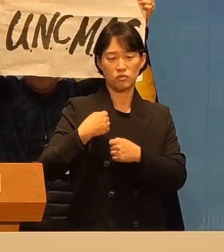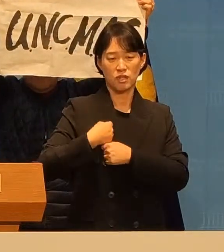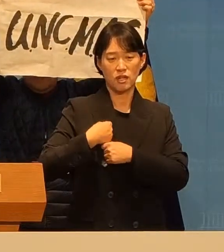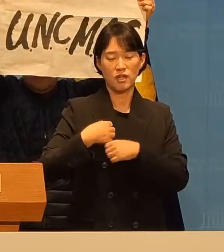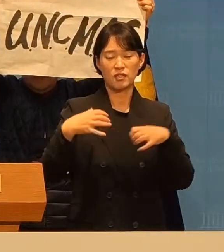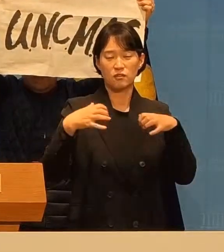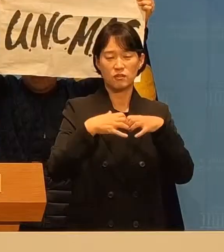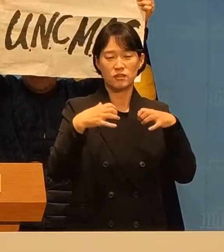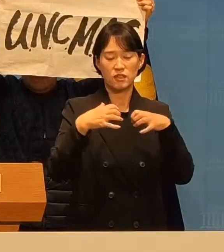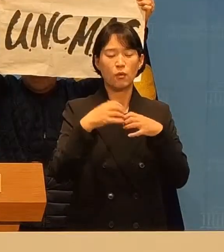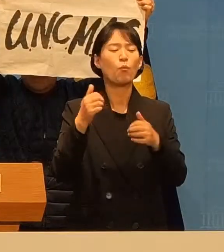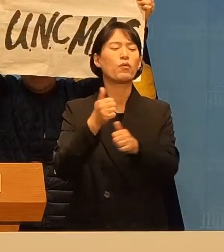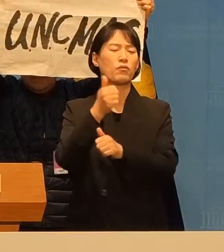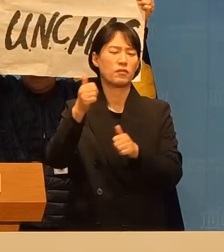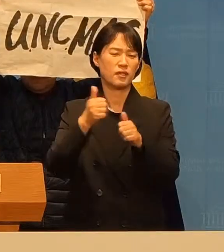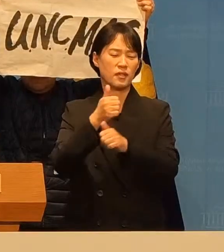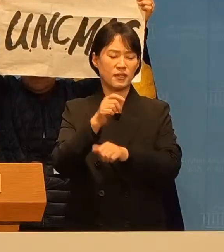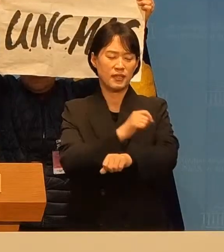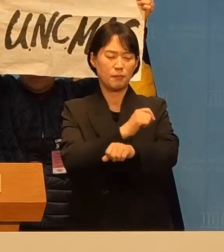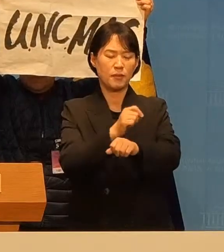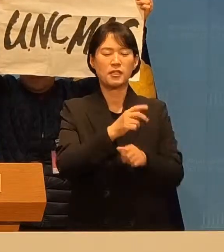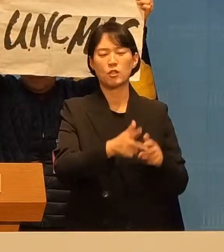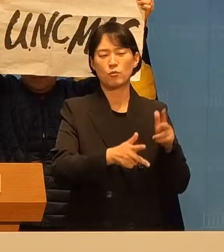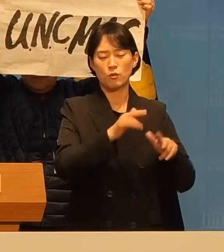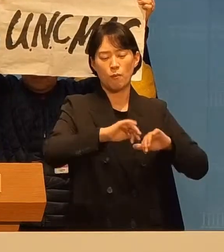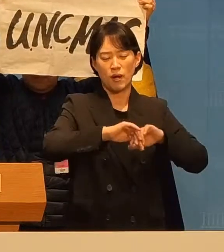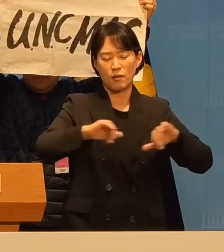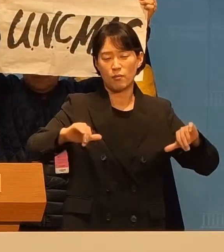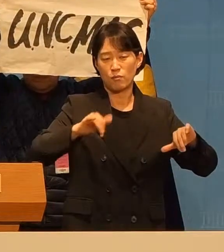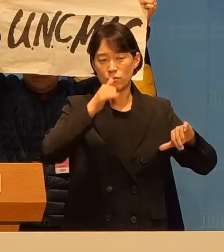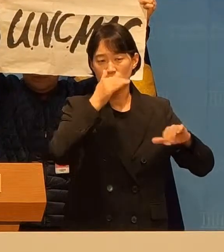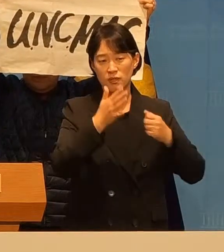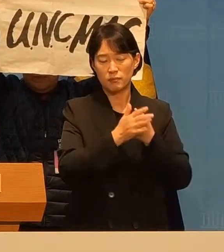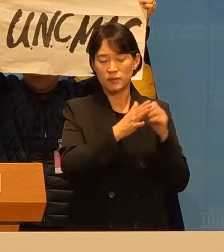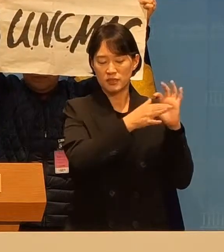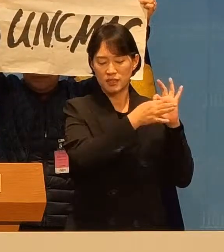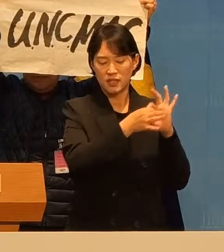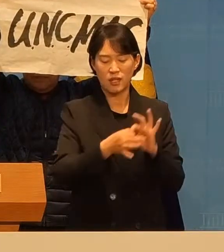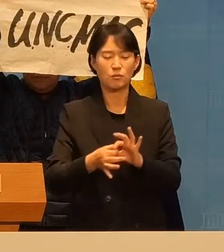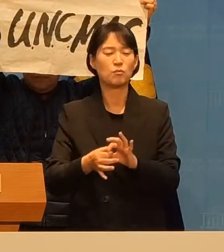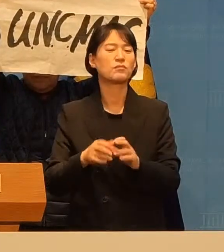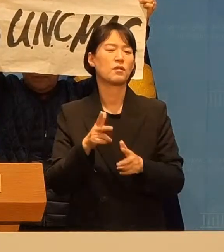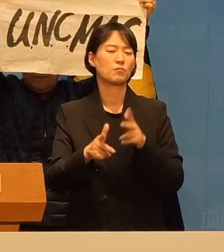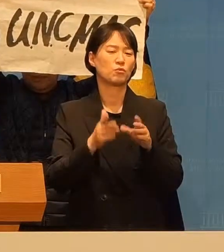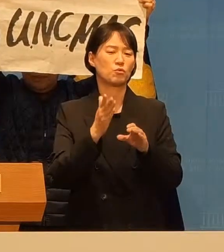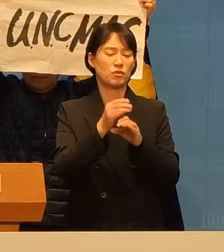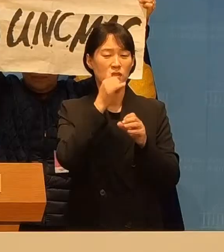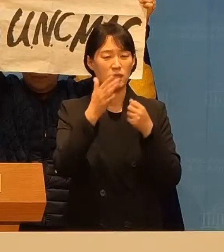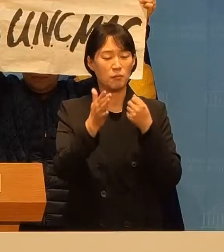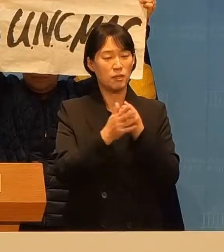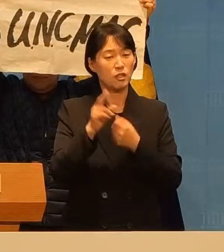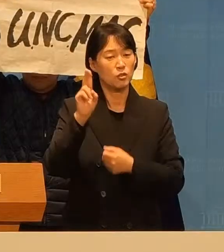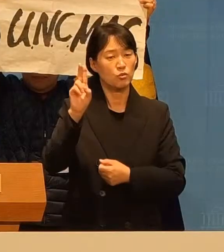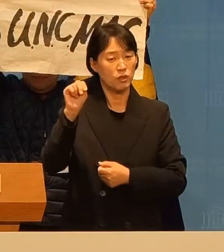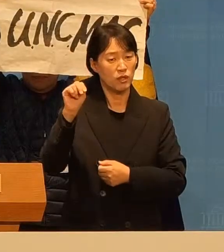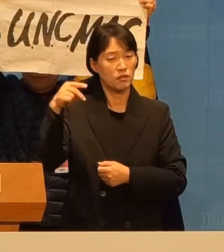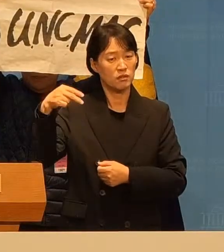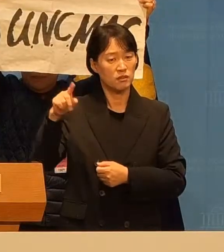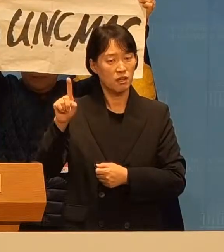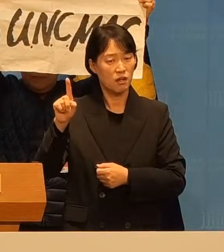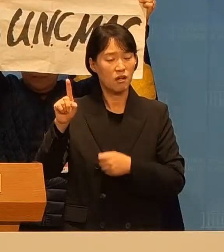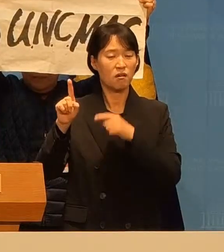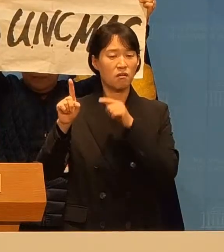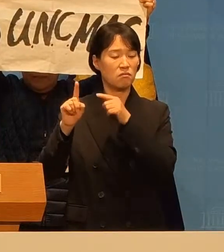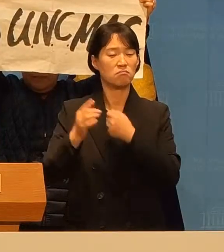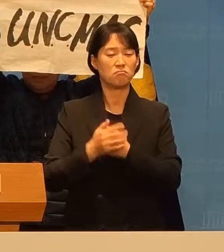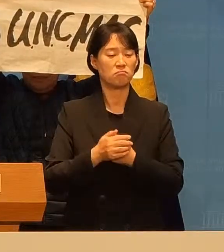군사정전위원회의 특별 사업으로 분류가 돼서 지금까지 이어지고 있는 사업이기 때문에 유엔사의 허가권은 이 사업에 대해서는